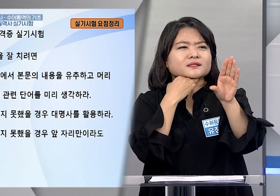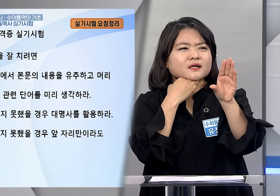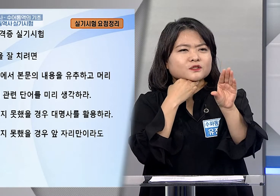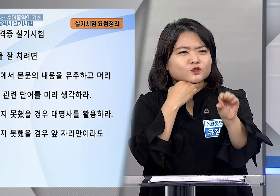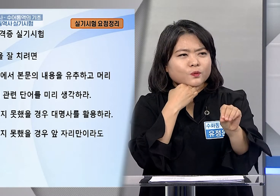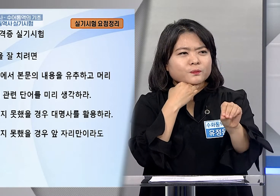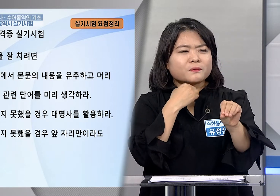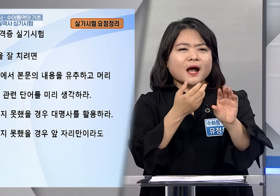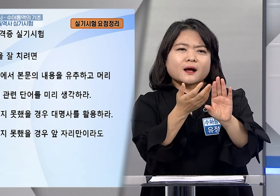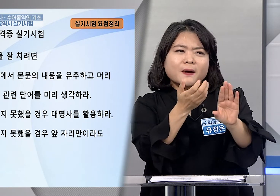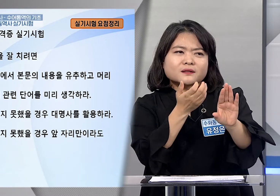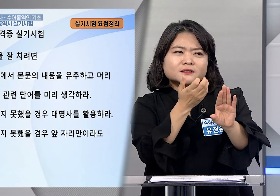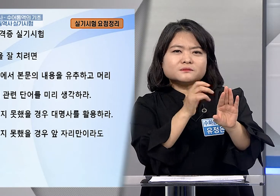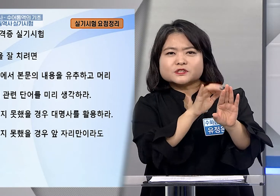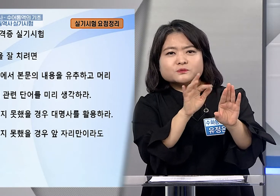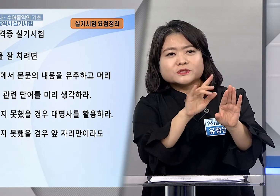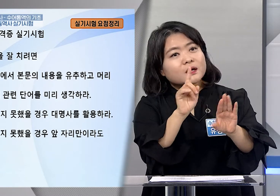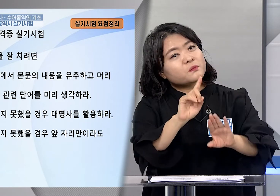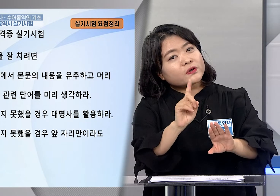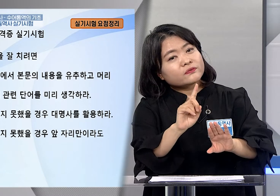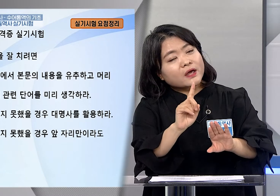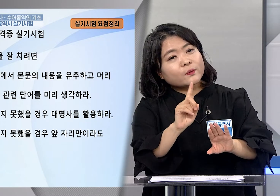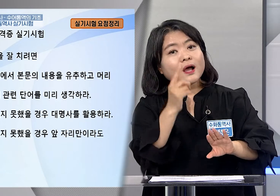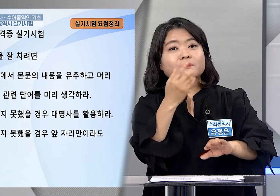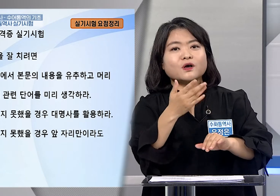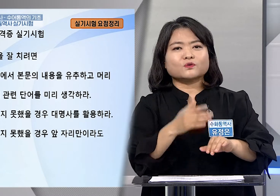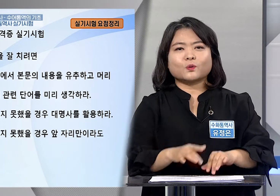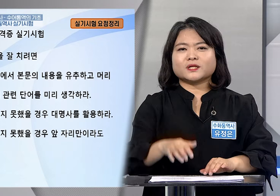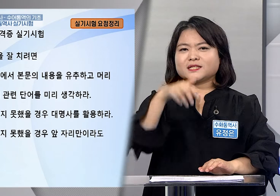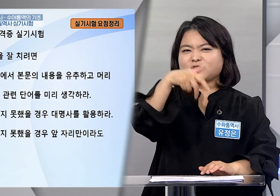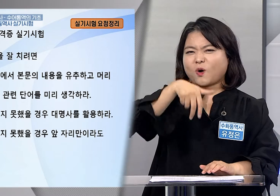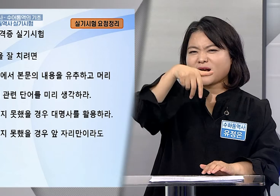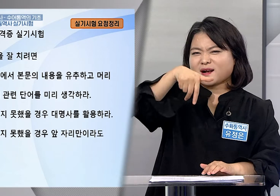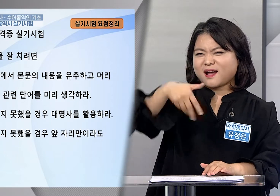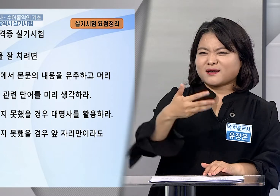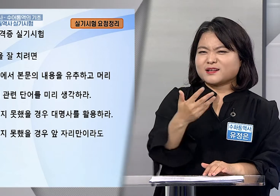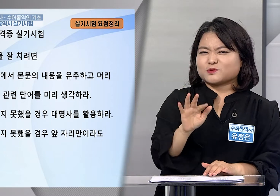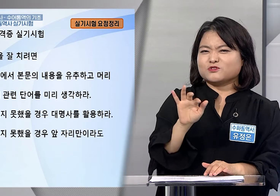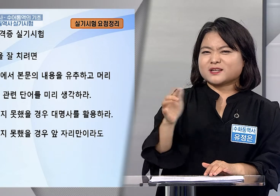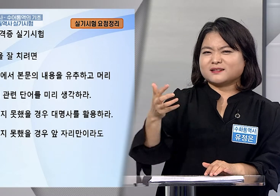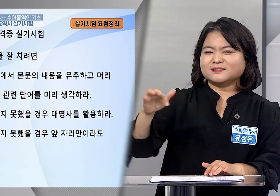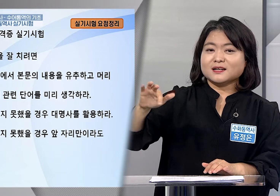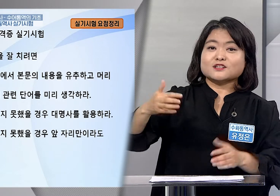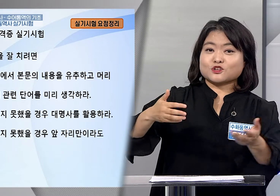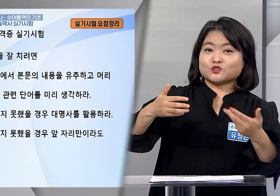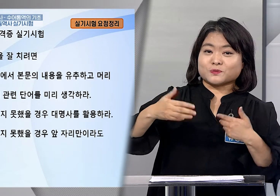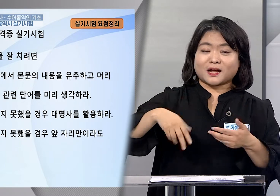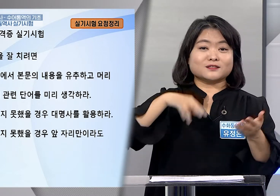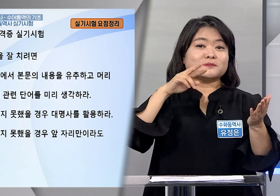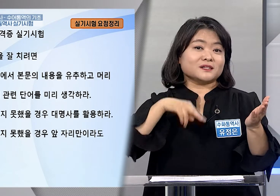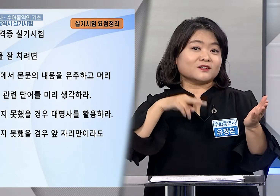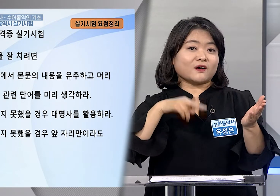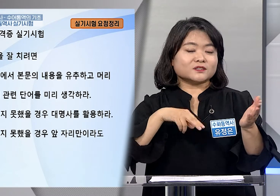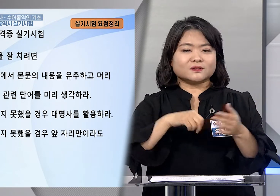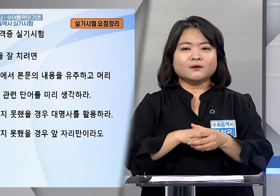잠깐 스톱. 아까 방금 지문자가 뭐였나요? 하면 농인이 정확하게 지문자를 써줍니다. 그럼 읽어내거든요.